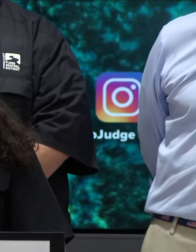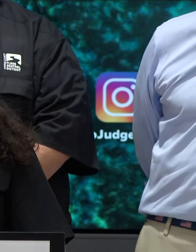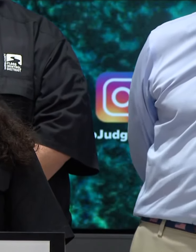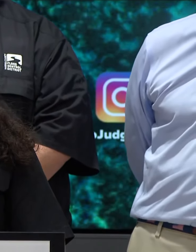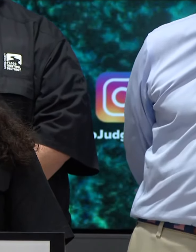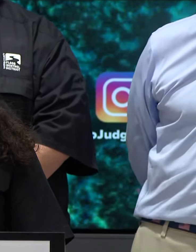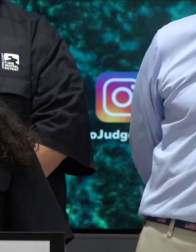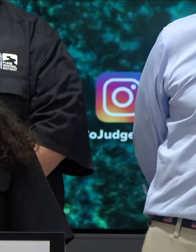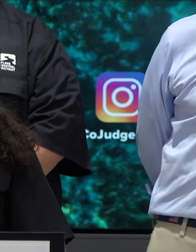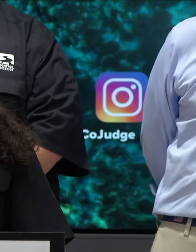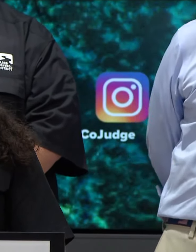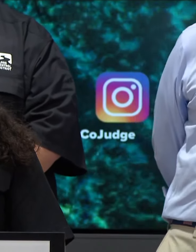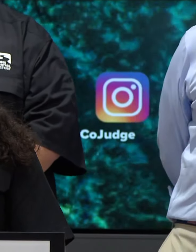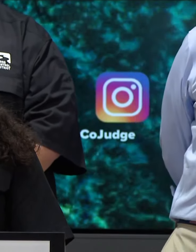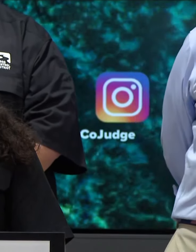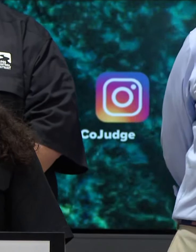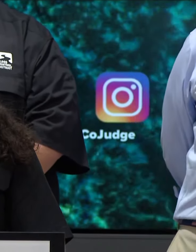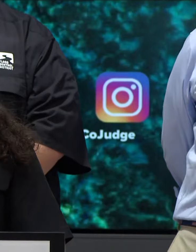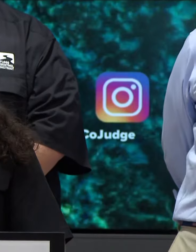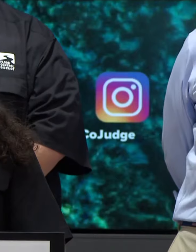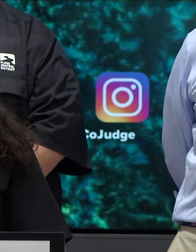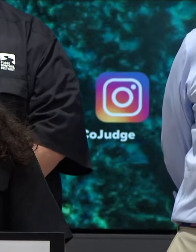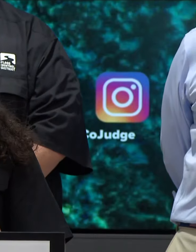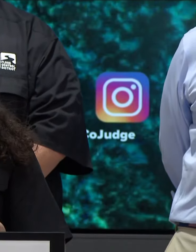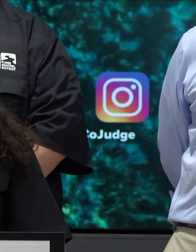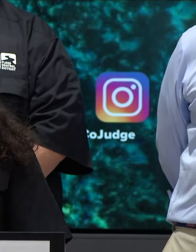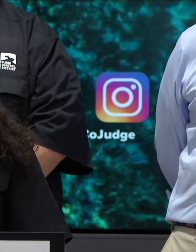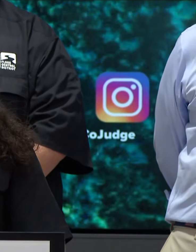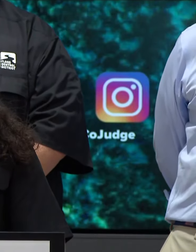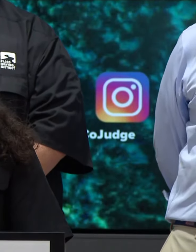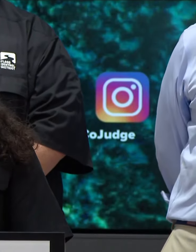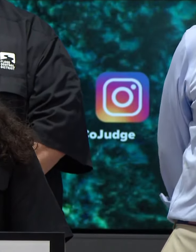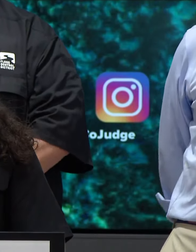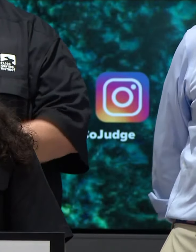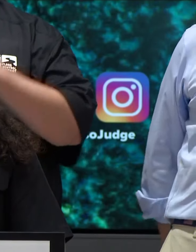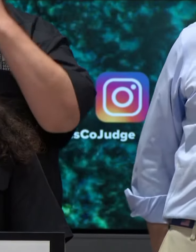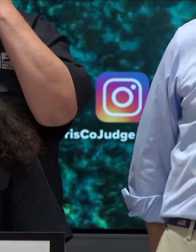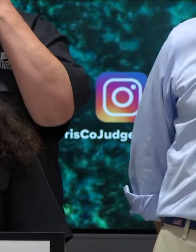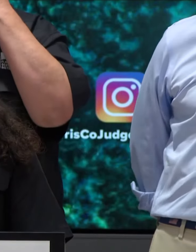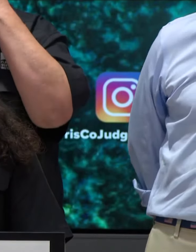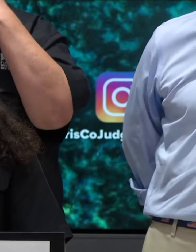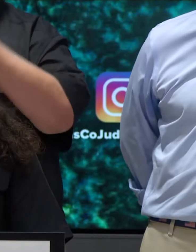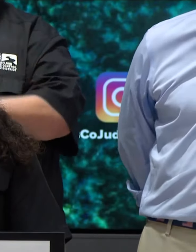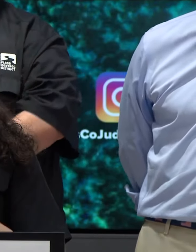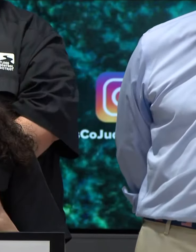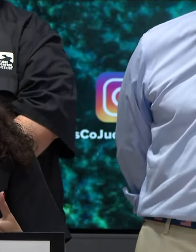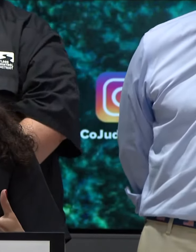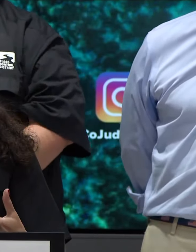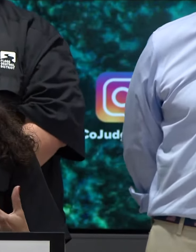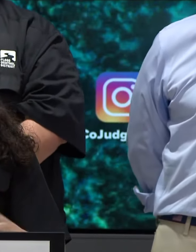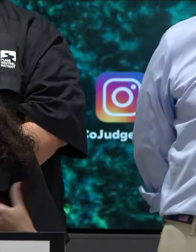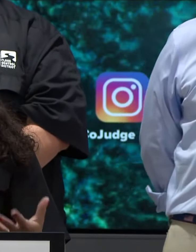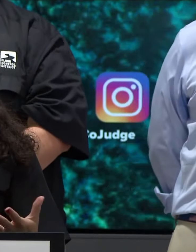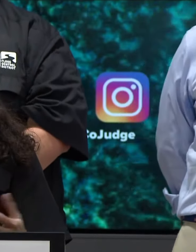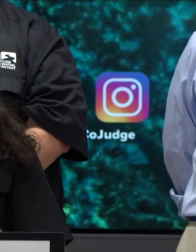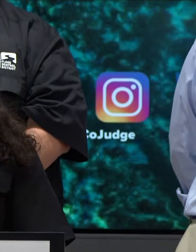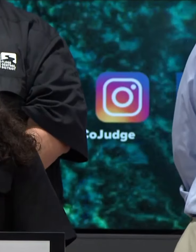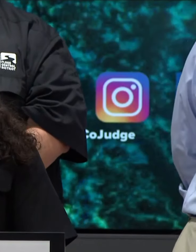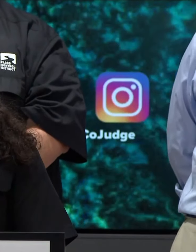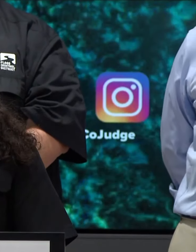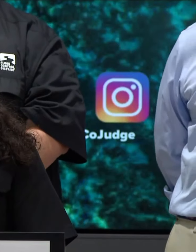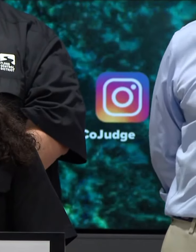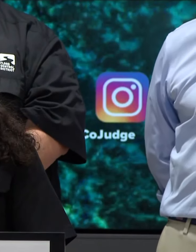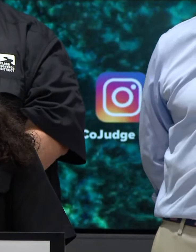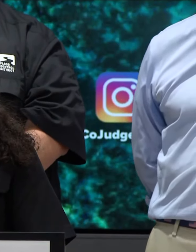agencias públicas, policía, bomberos, etcétera, van a poder recibir reembolso y también pues eso los ayuda a estar mejor preparados